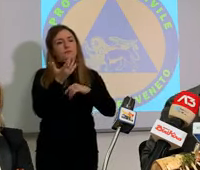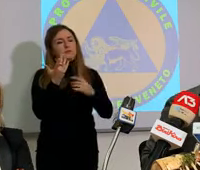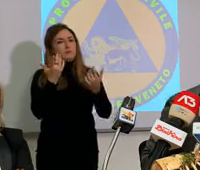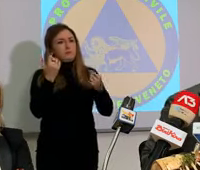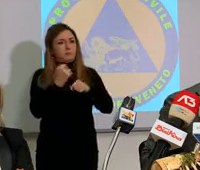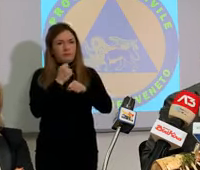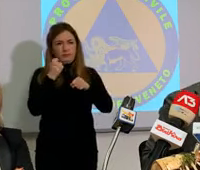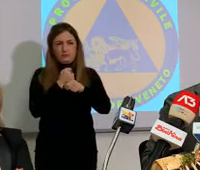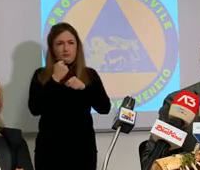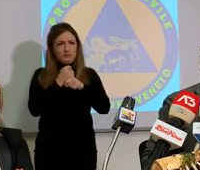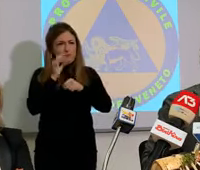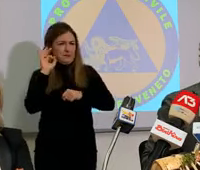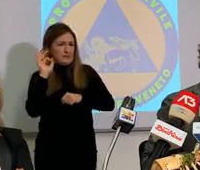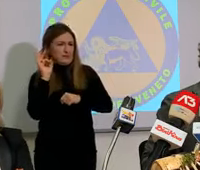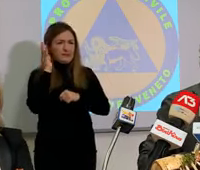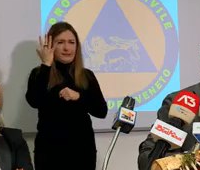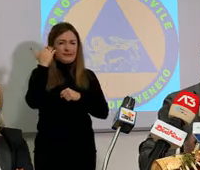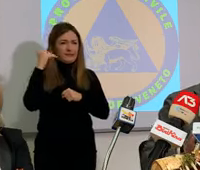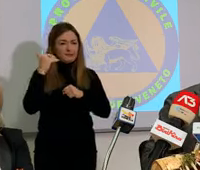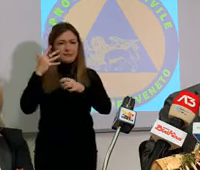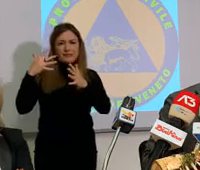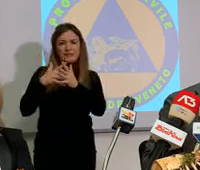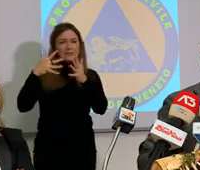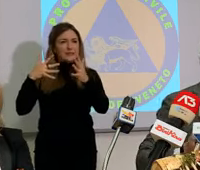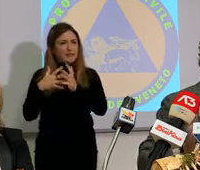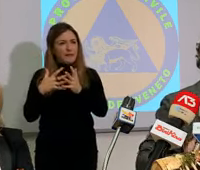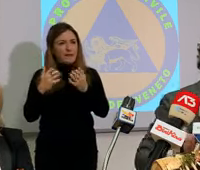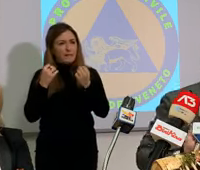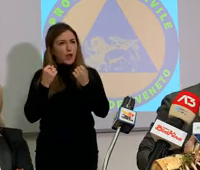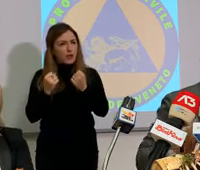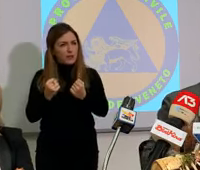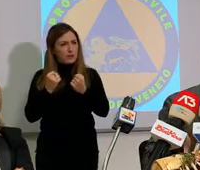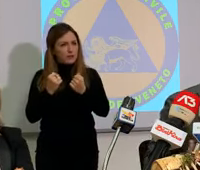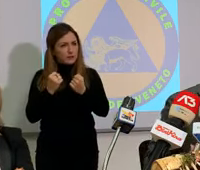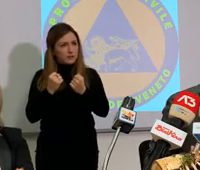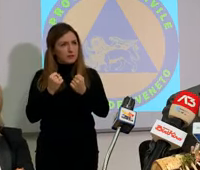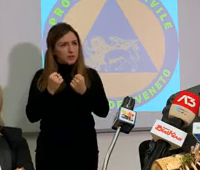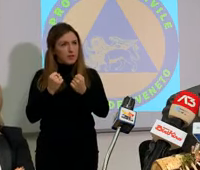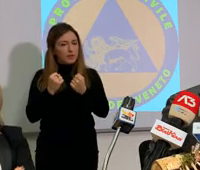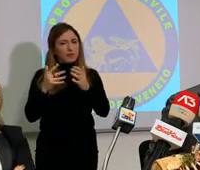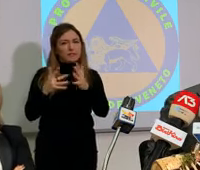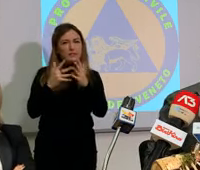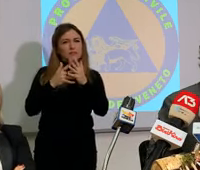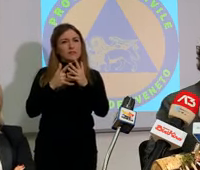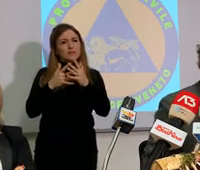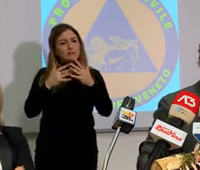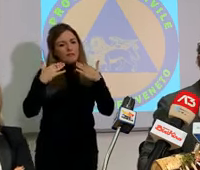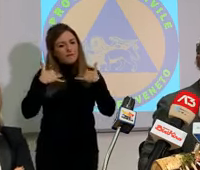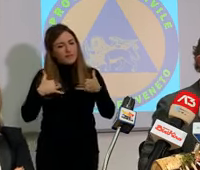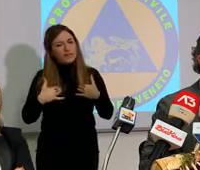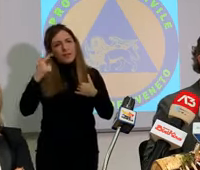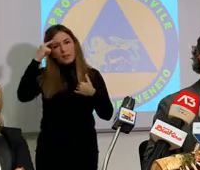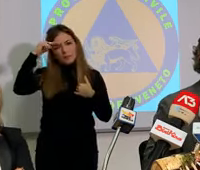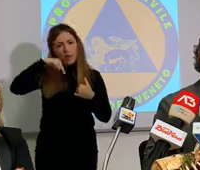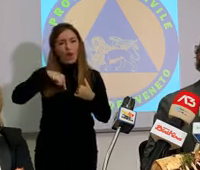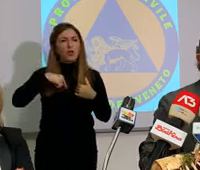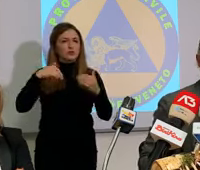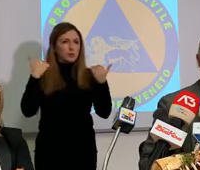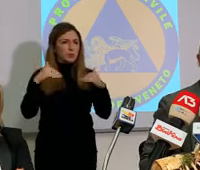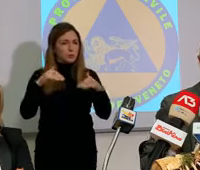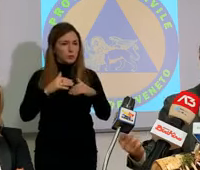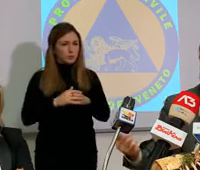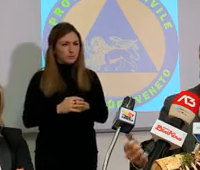dove c'è pressione con pressione fisica anche psicologica quindi però ho